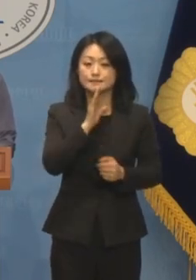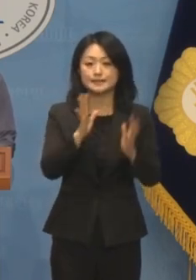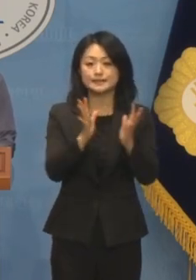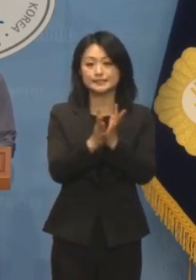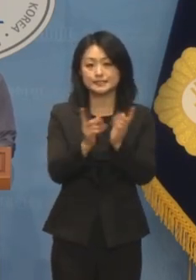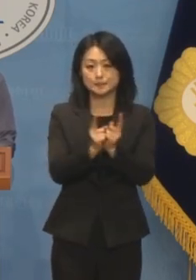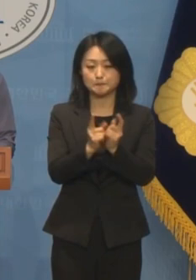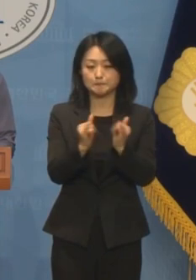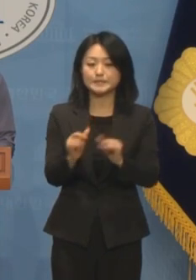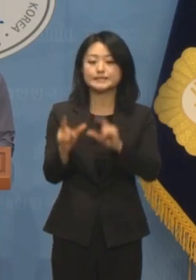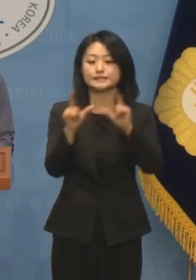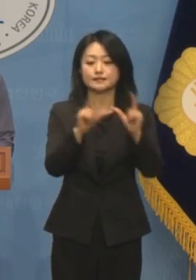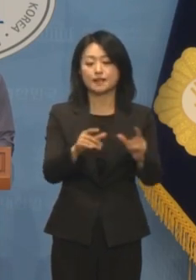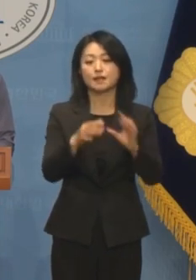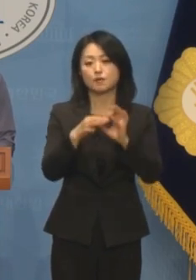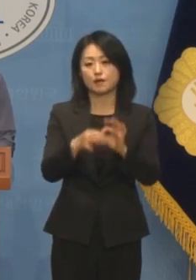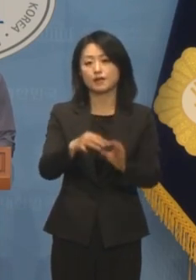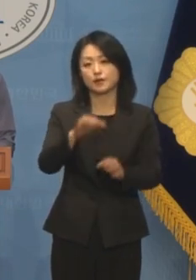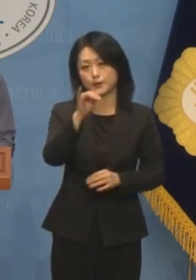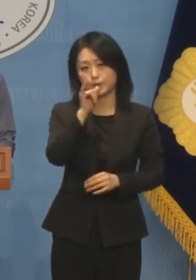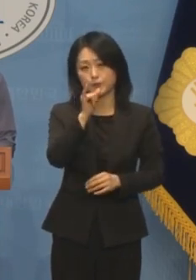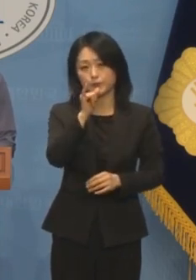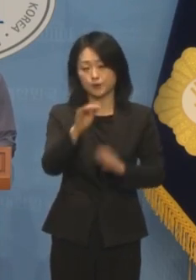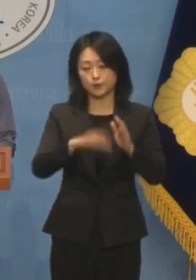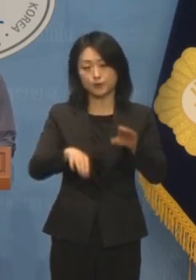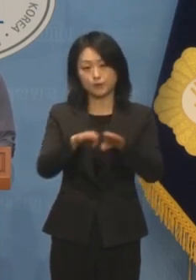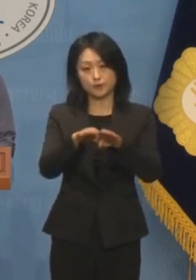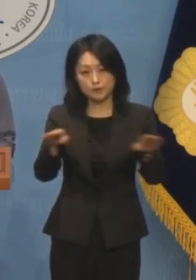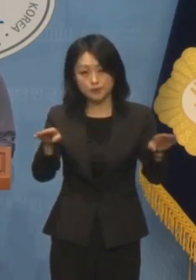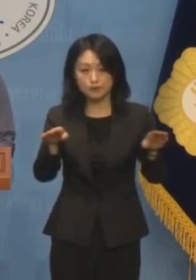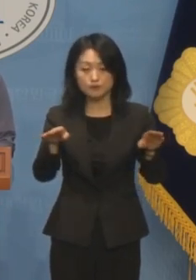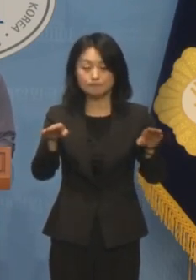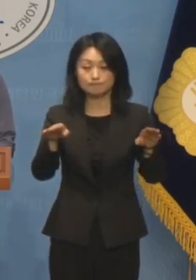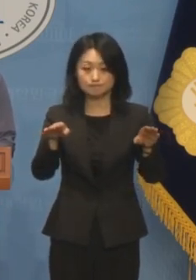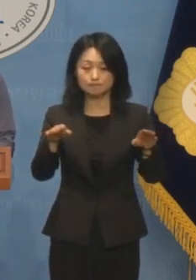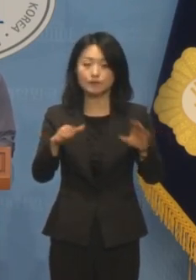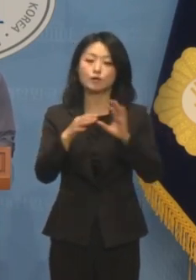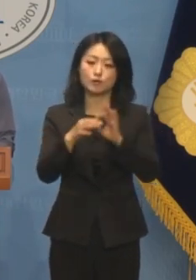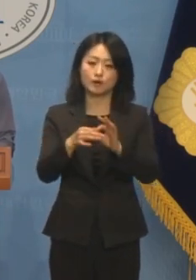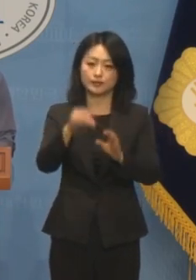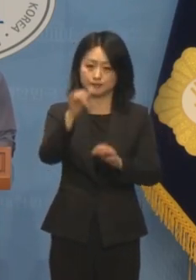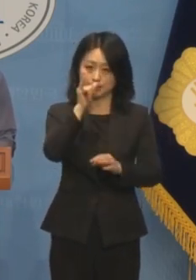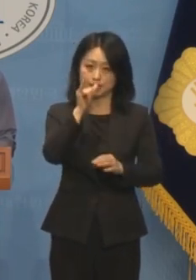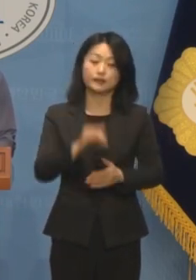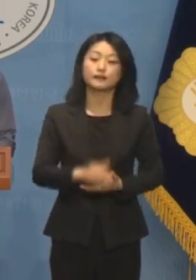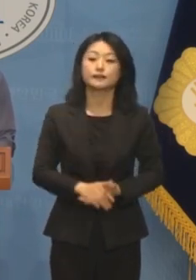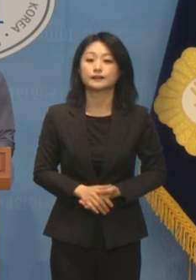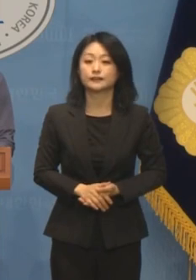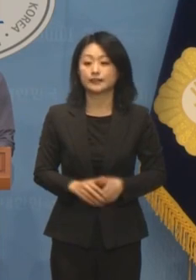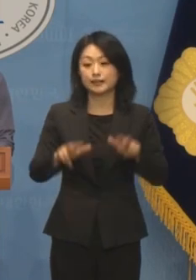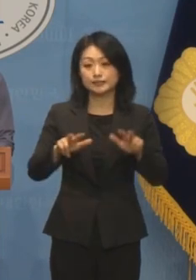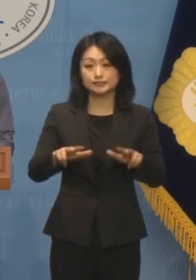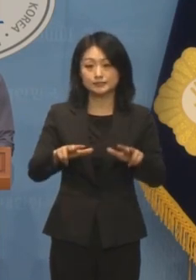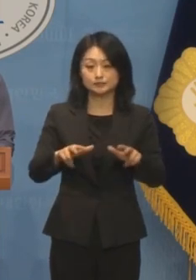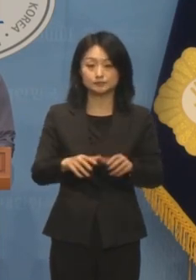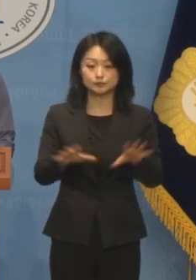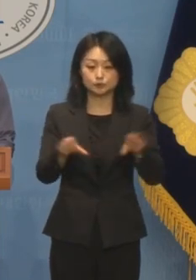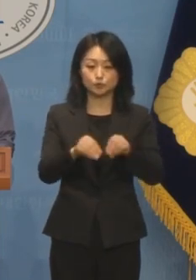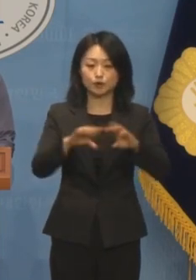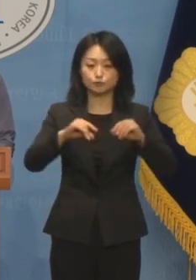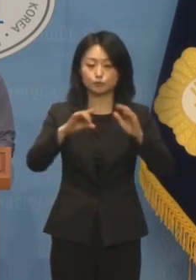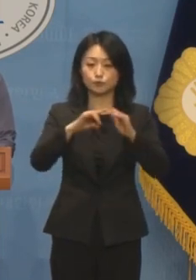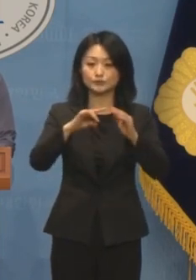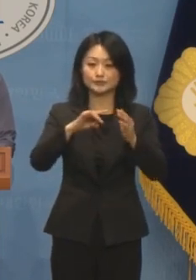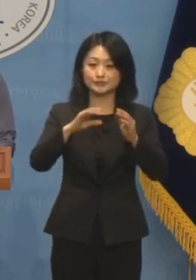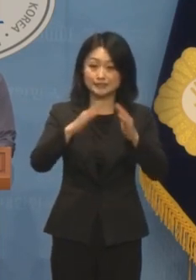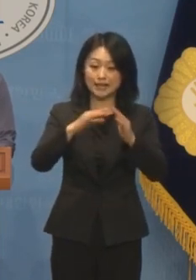직접적인 민생의 영역이며 공정과 공평의 문제입니다. 지금은 종부세를 흔들 때가